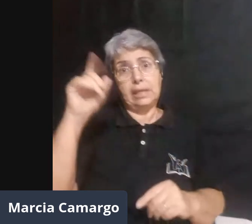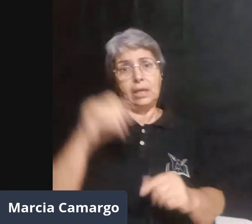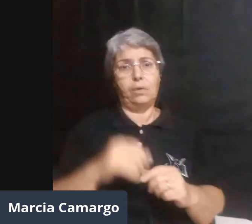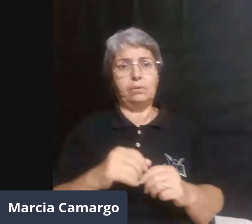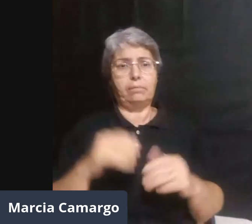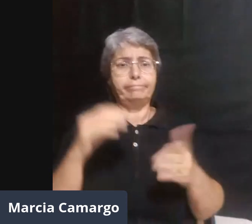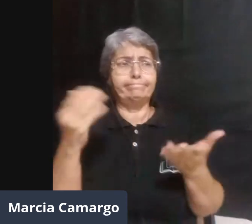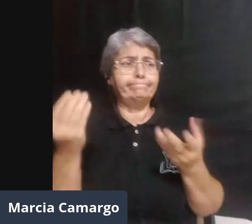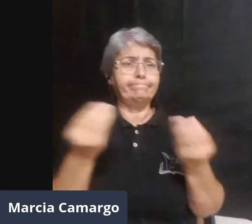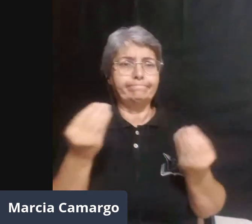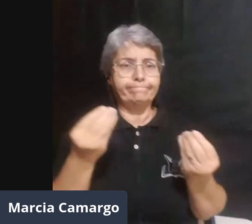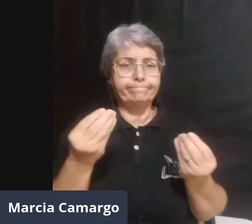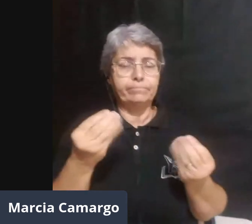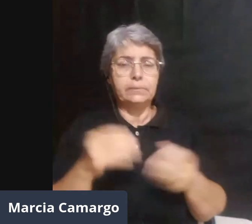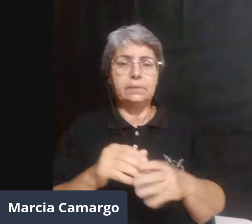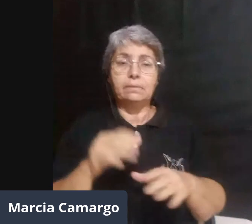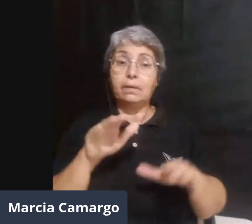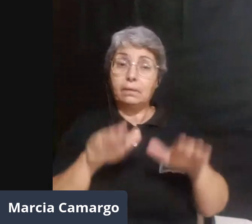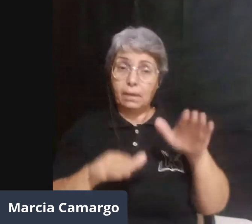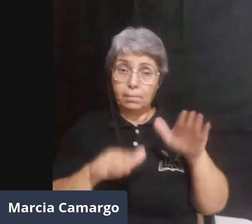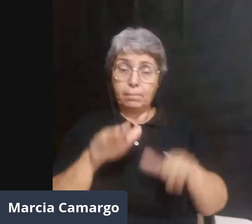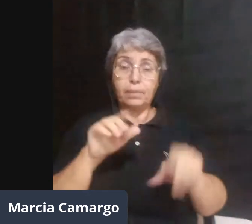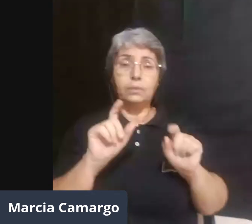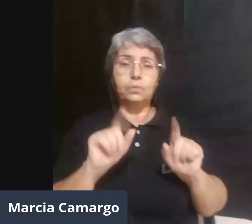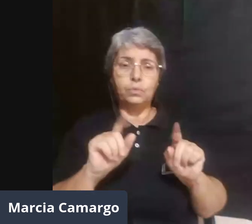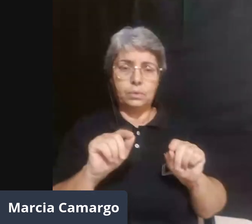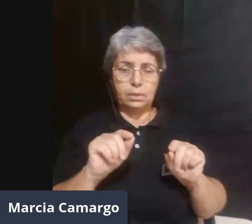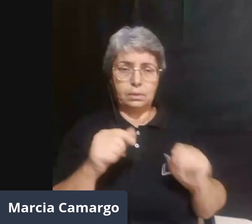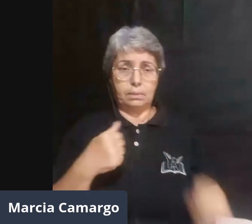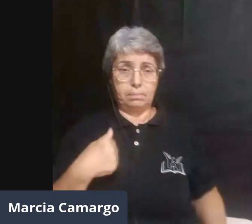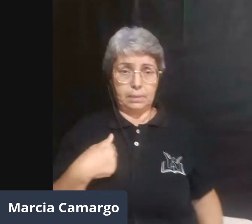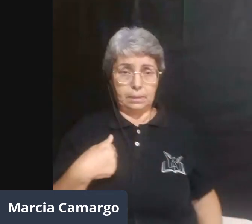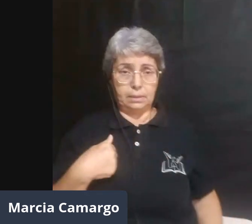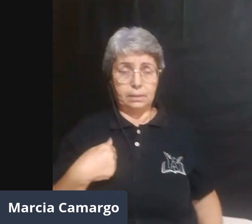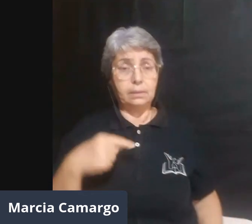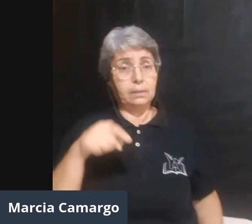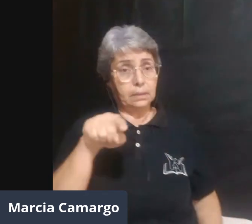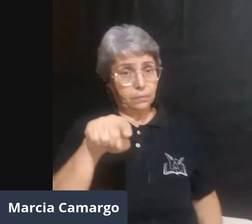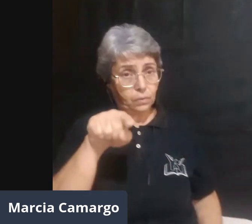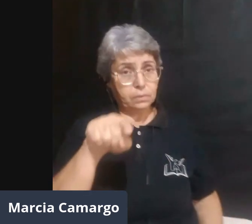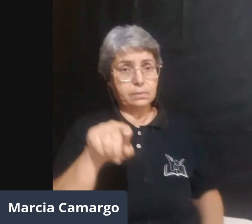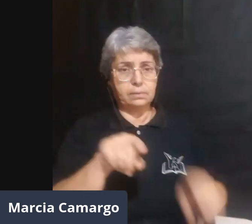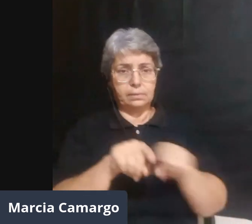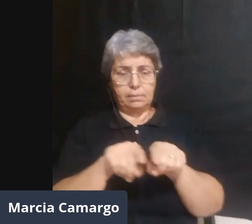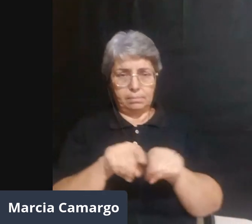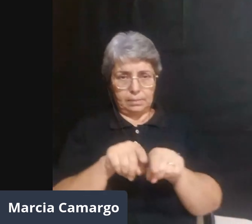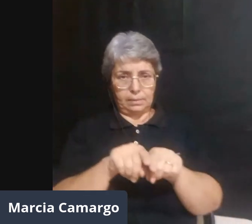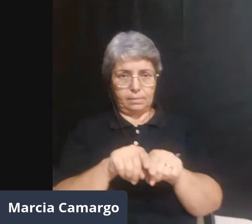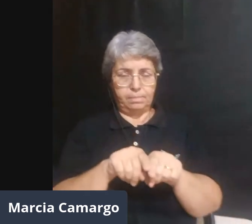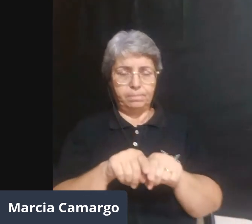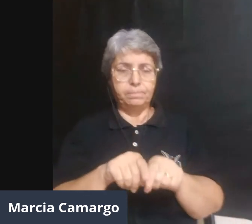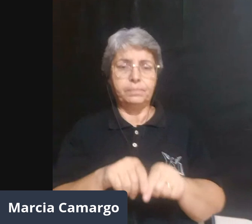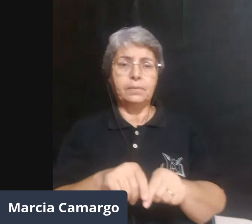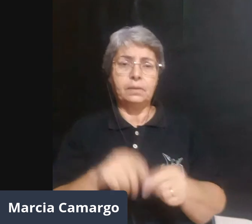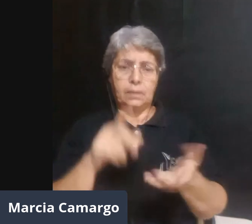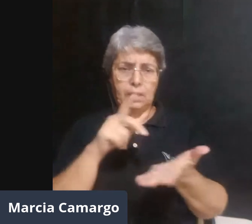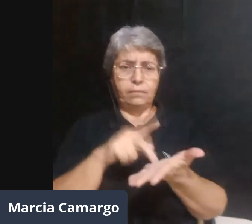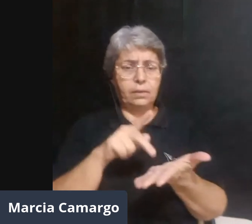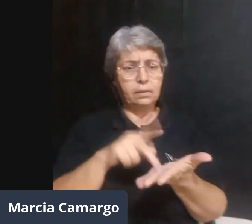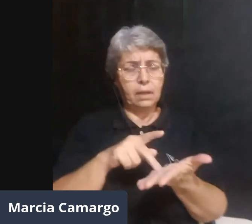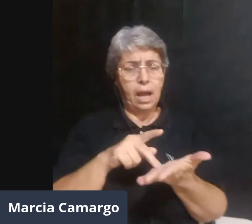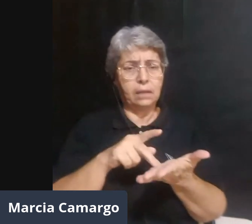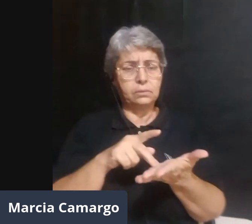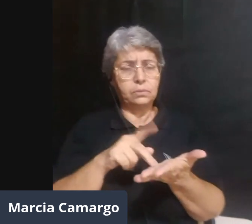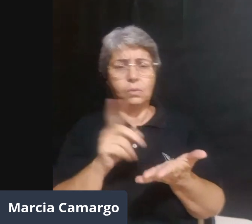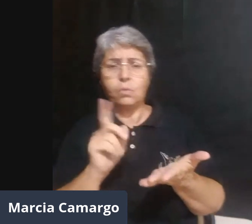isso depende de mim e depende de você. Se essa ilustração é verdadeira, 3 perguntas